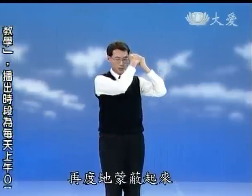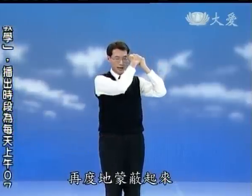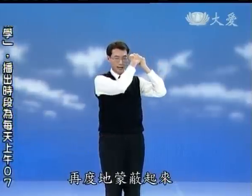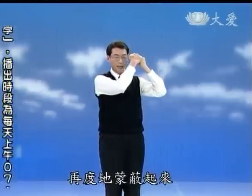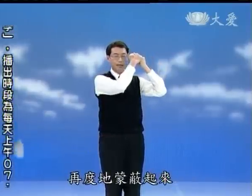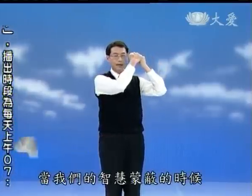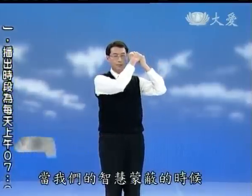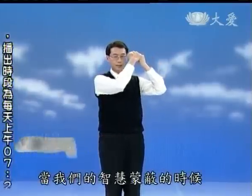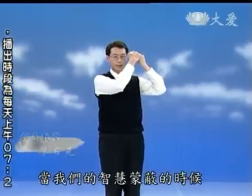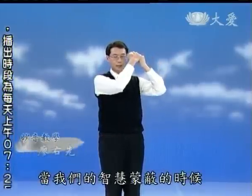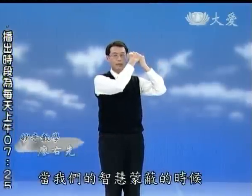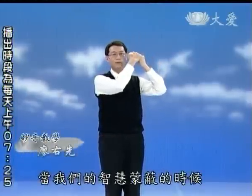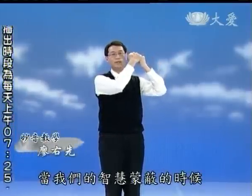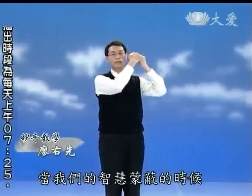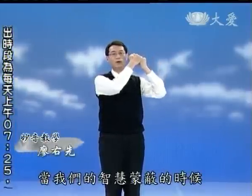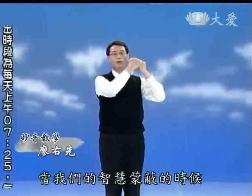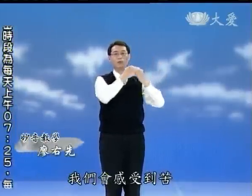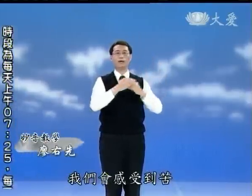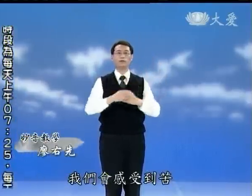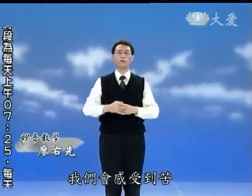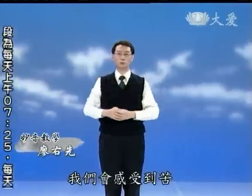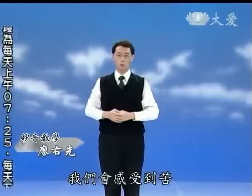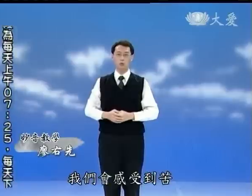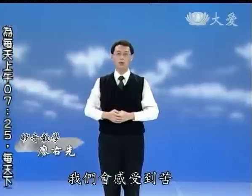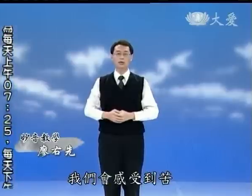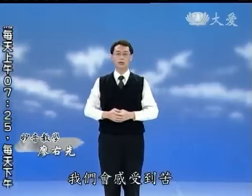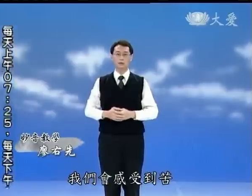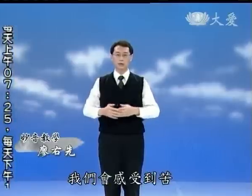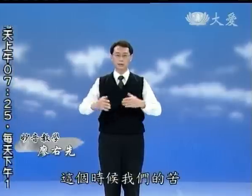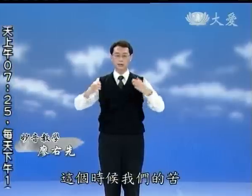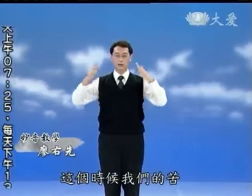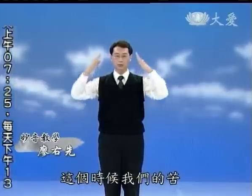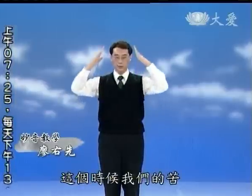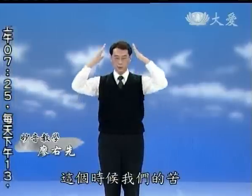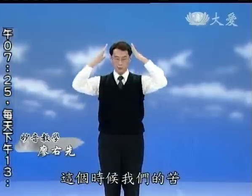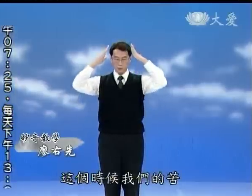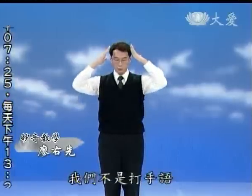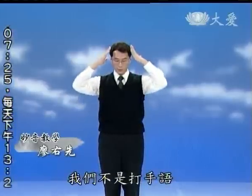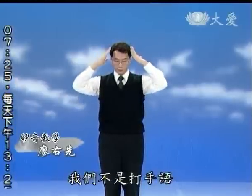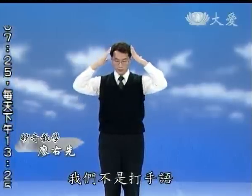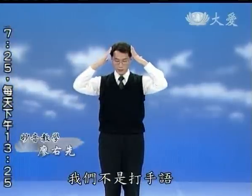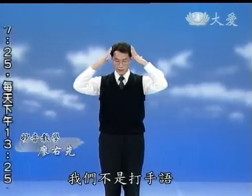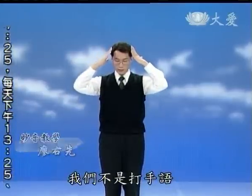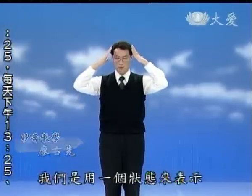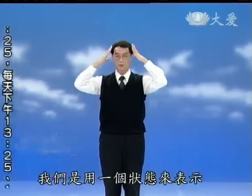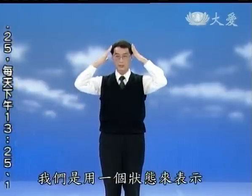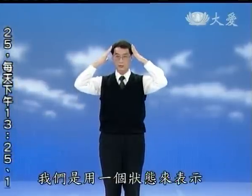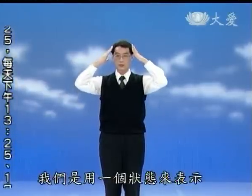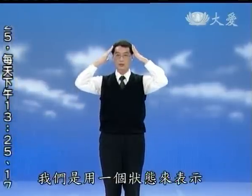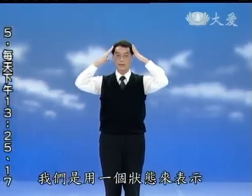来。当我们的智慧蒙蔽的时候，我们会感受到苦。那这个时候我们的苦，我们不是打手语，我们是用一个状态来